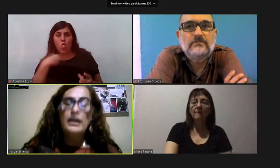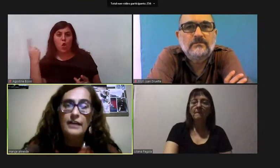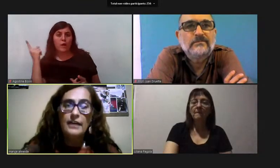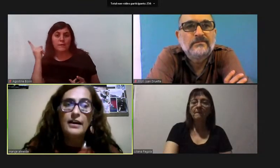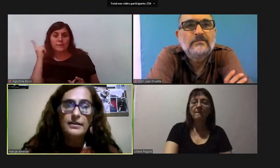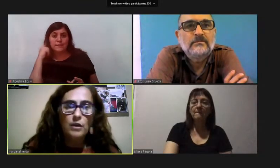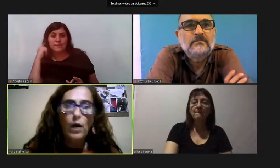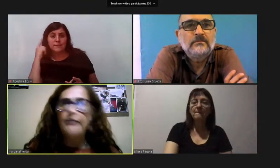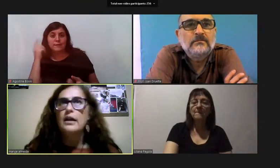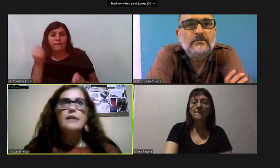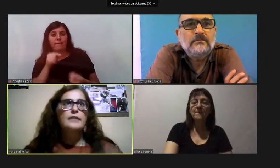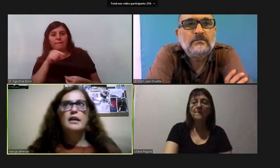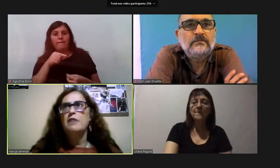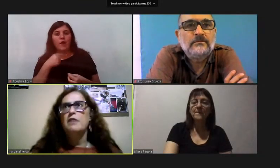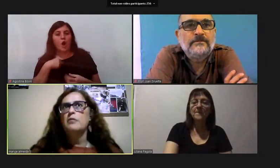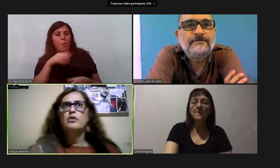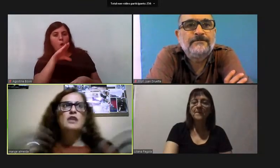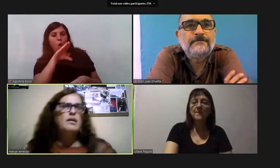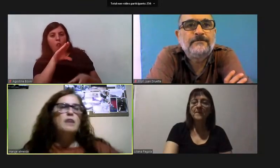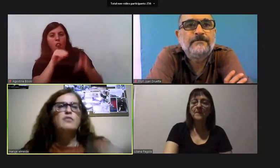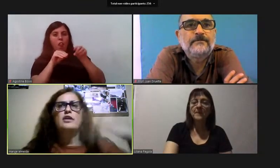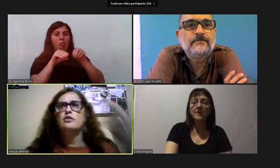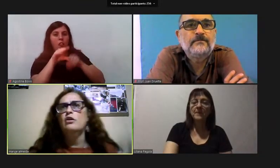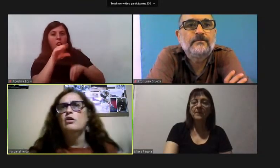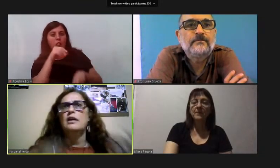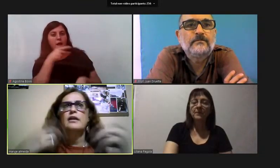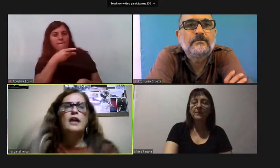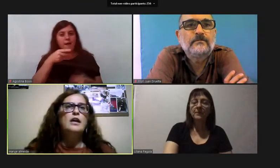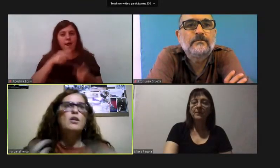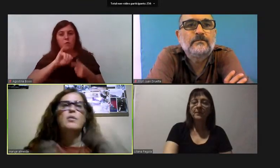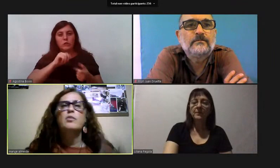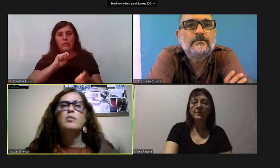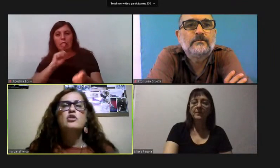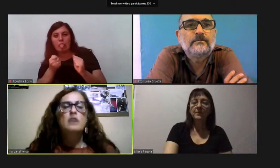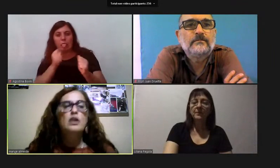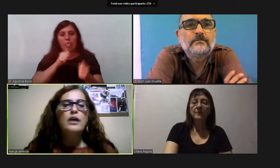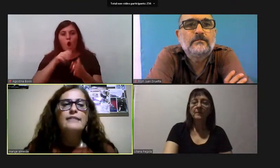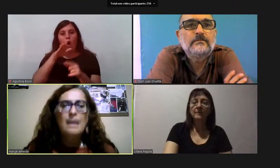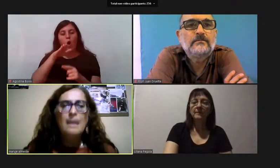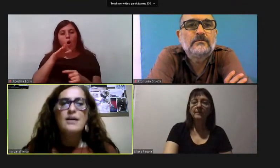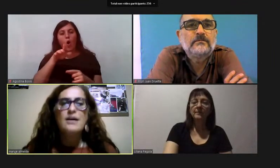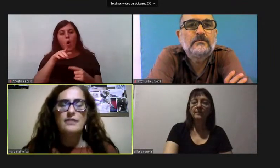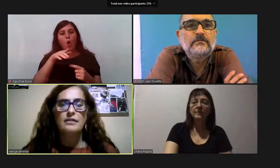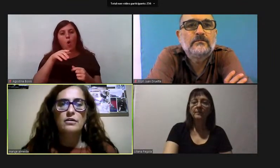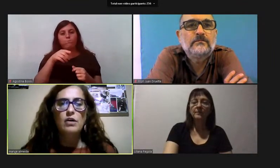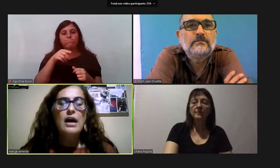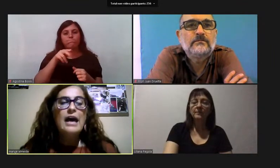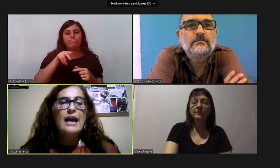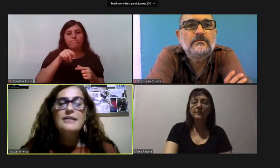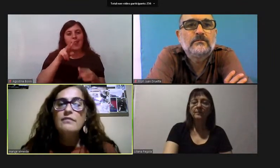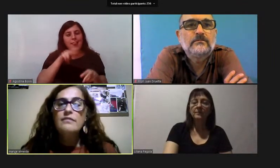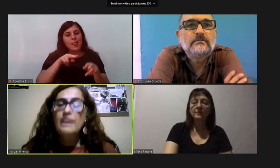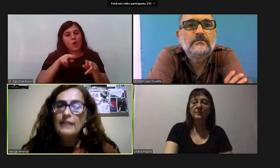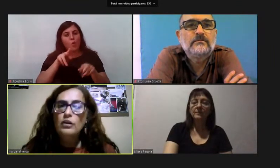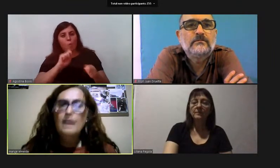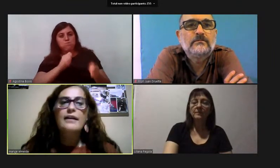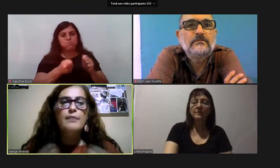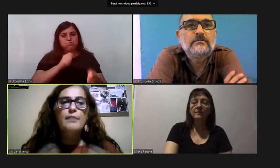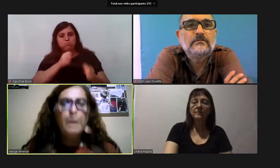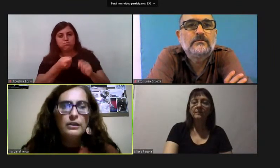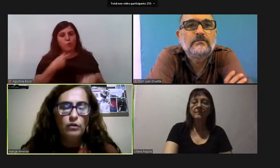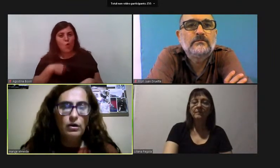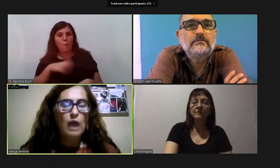de estas ideas que dice Juan, tiene verbo, no tiene verbo, flexiona el género, las preposiciones, lo que estamos haciendo es faltándole